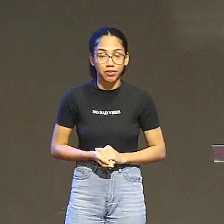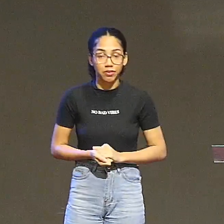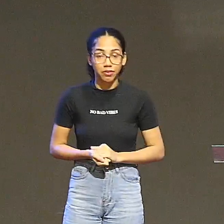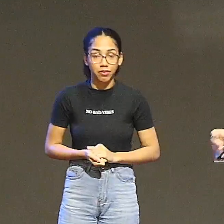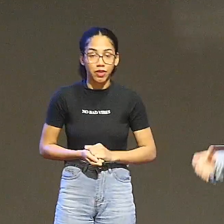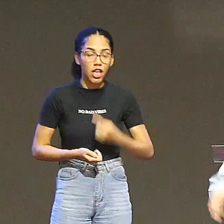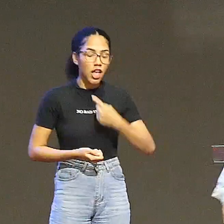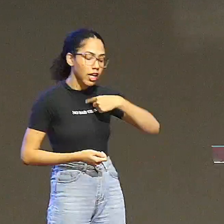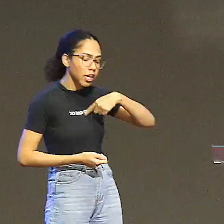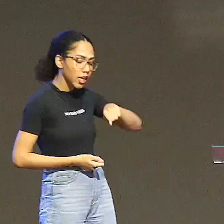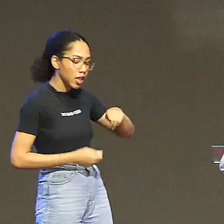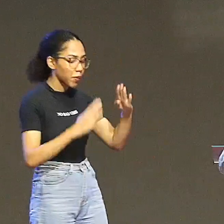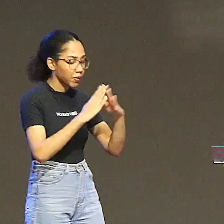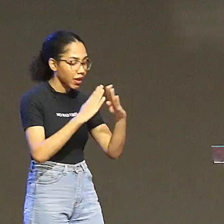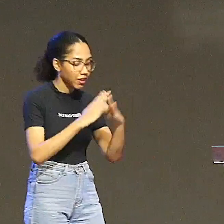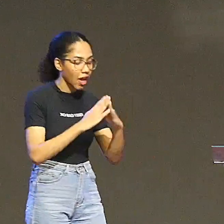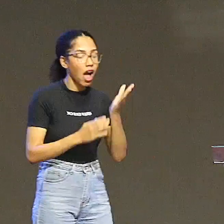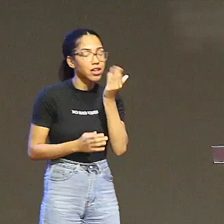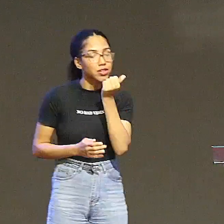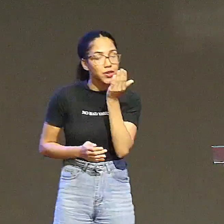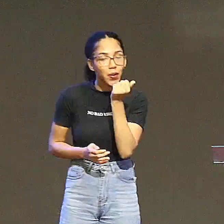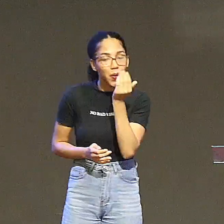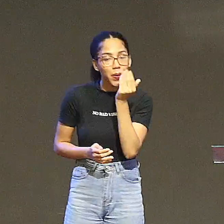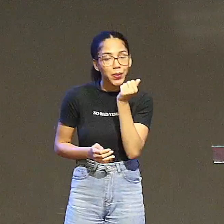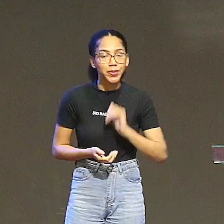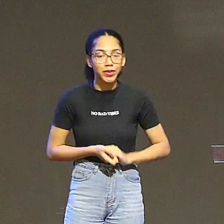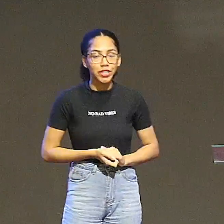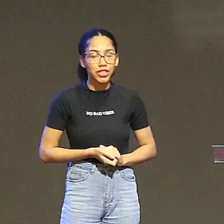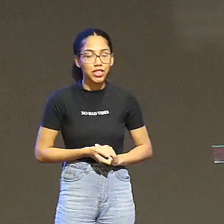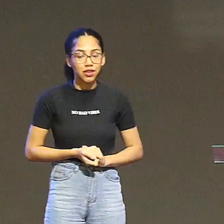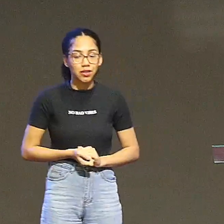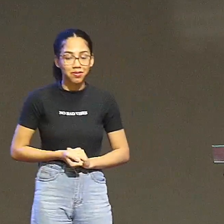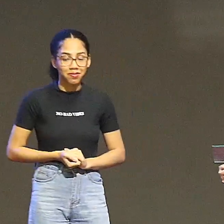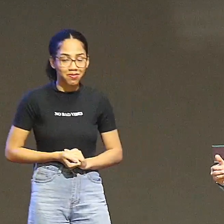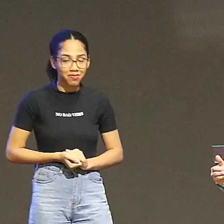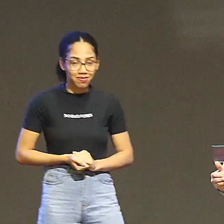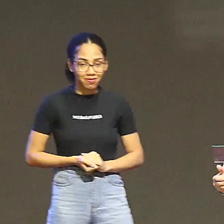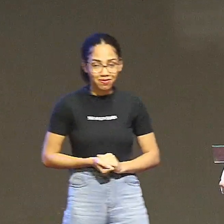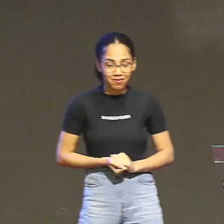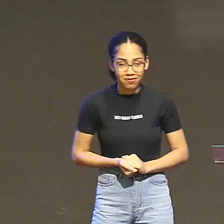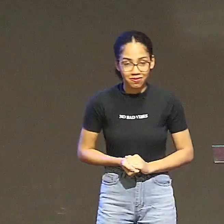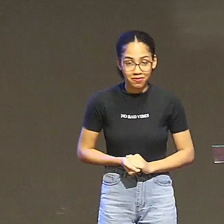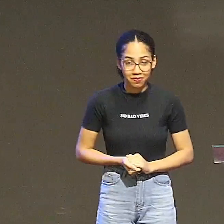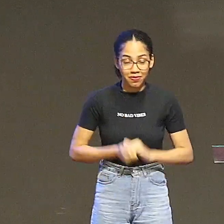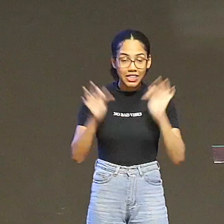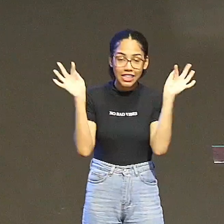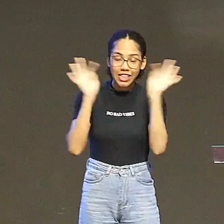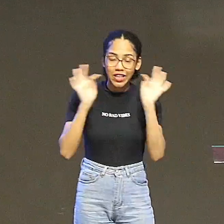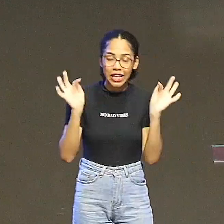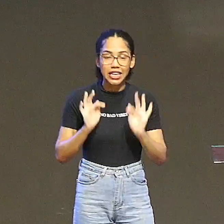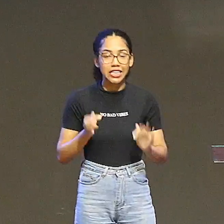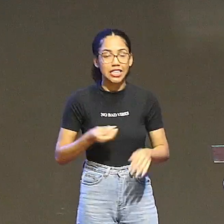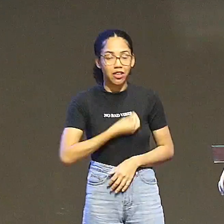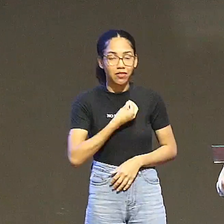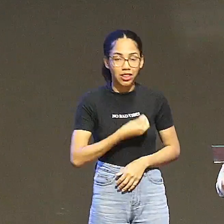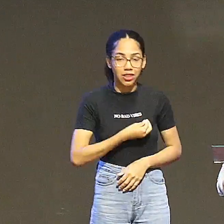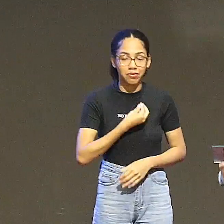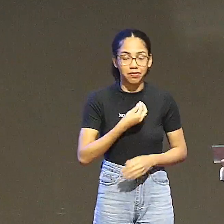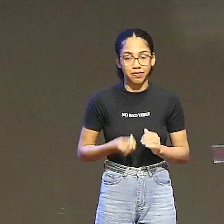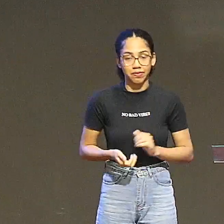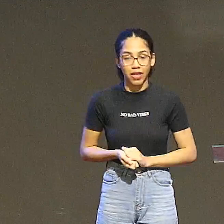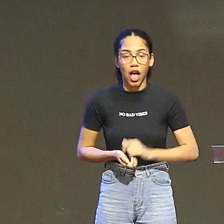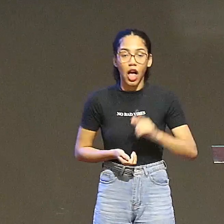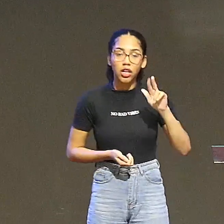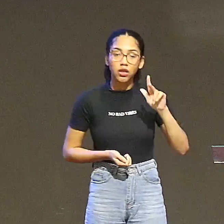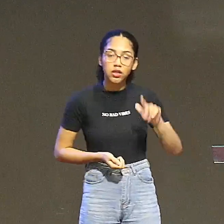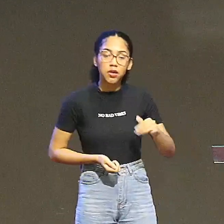a Jenifer comia bolo ali feliz da vida isso quer dizer que os meus pais me amam mais do que os meus irmãos não quer dizer que